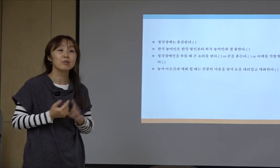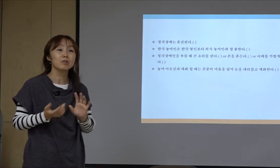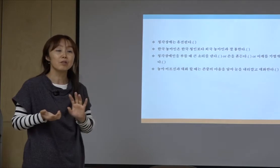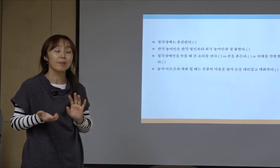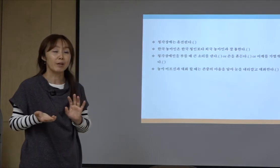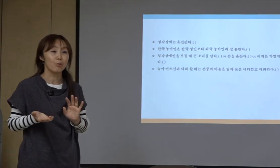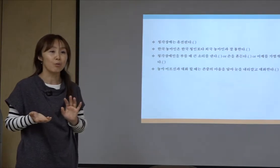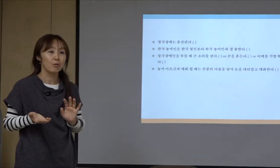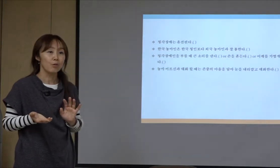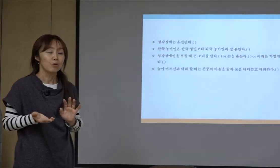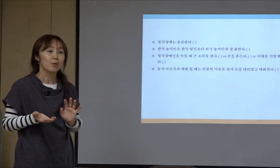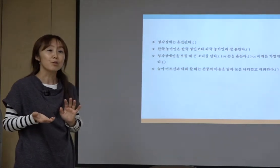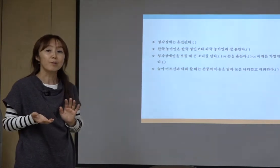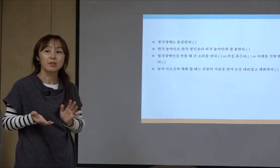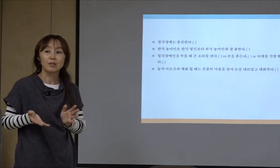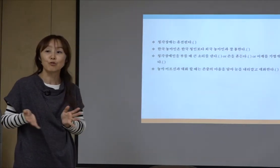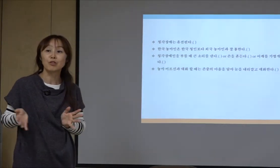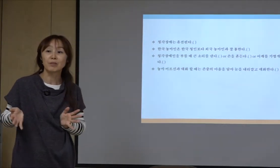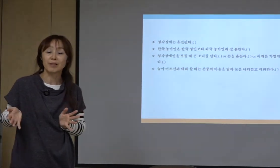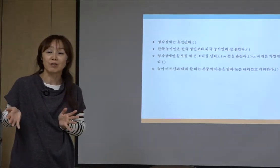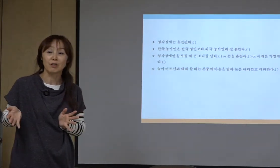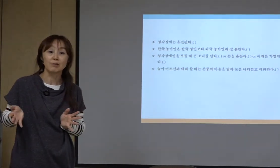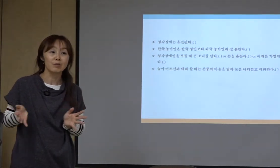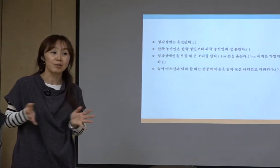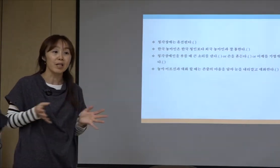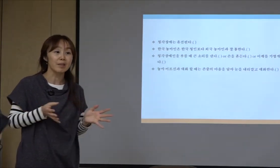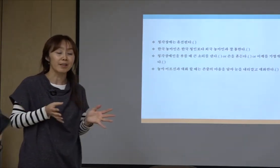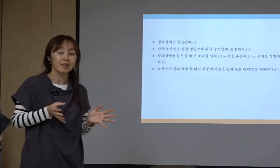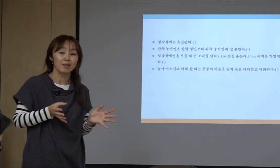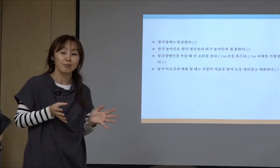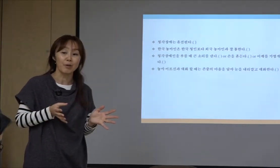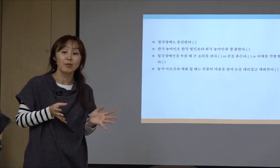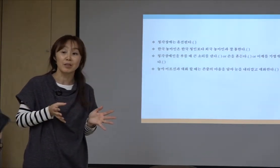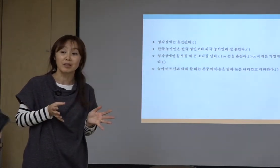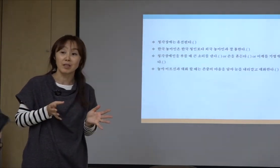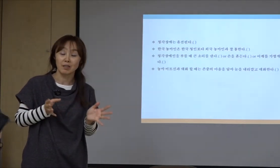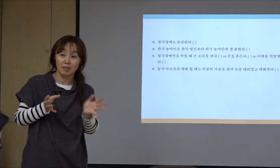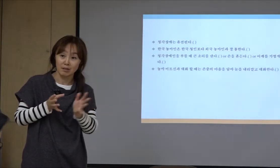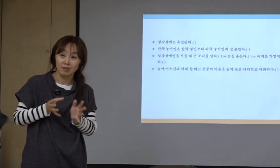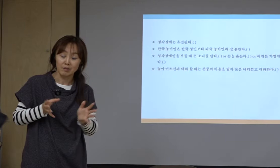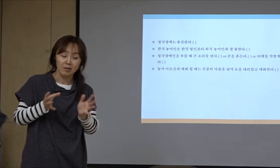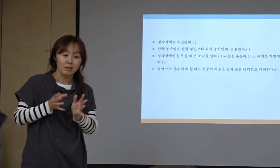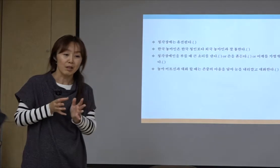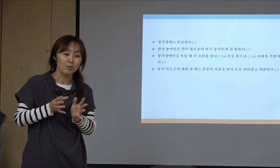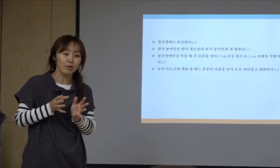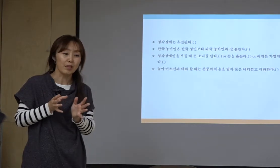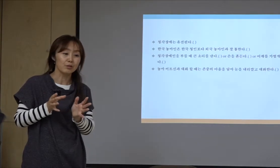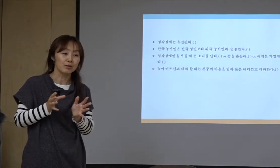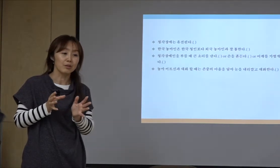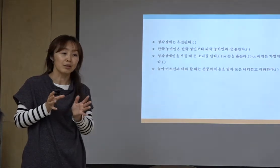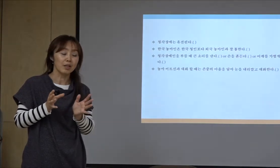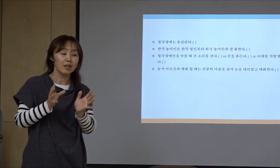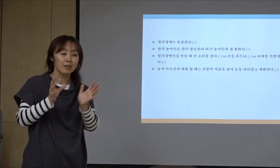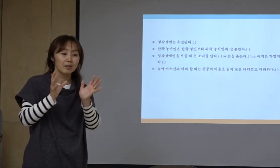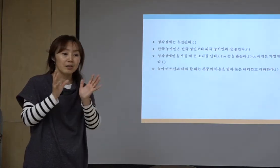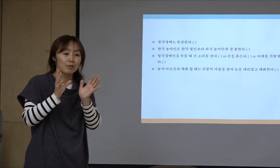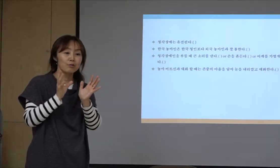후천성이 많고 요즘에는 이제 유전이 많죠. 그 의학이 발달하고 병원이 이제 자유롭게 다닐 수 있으니까